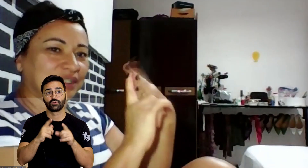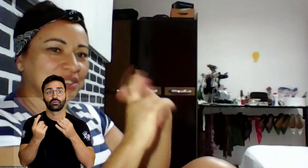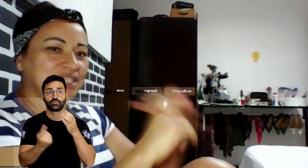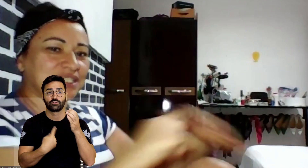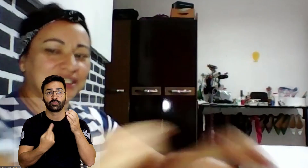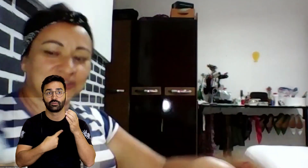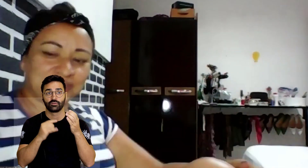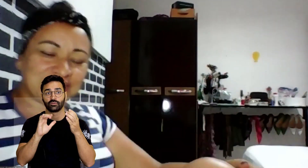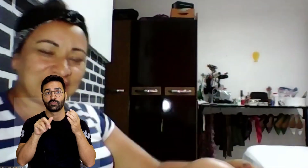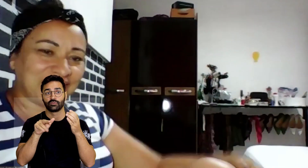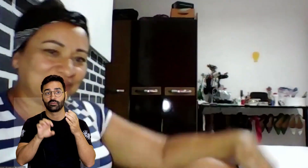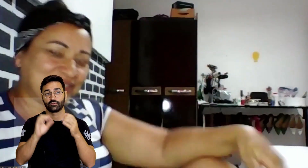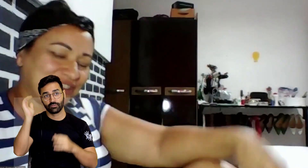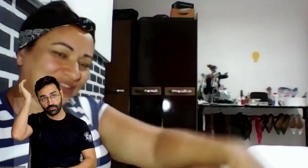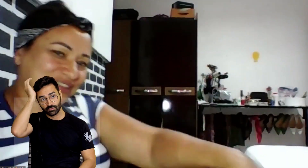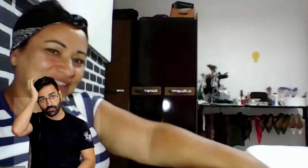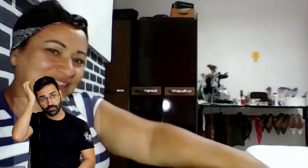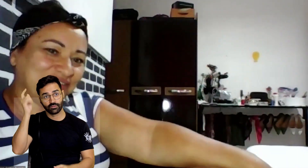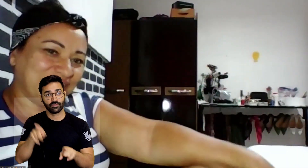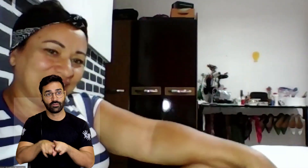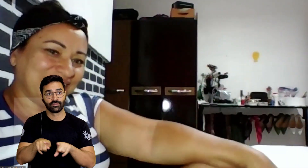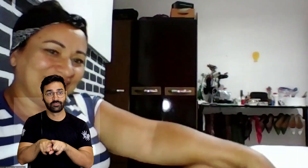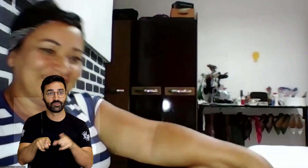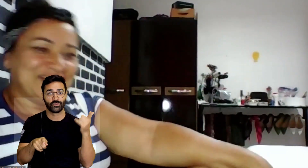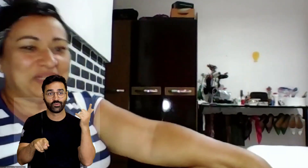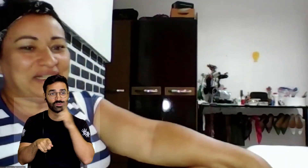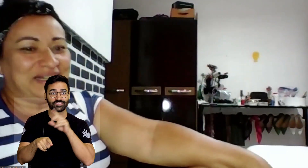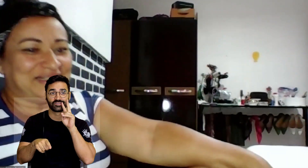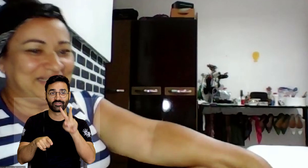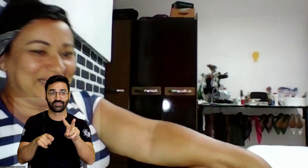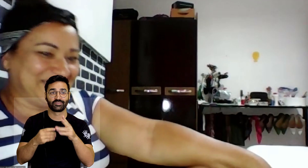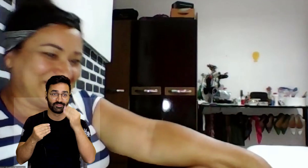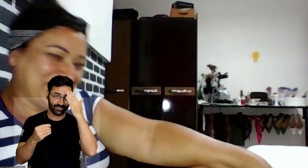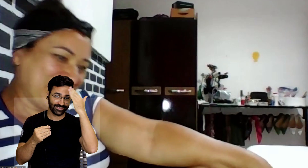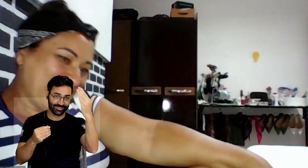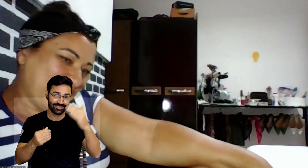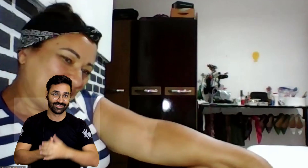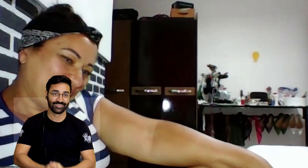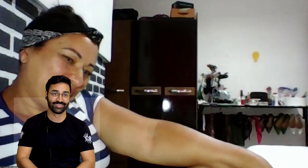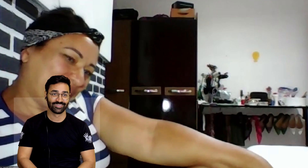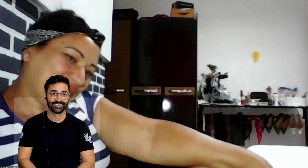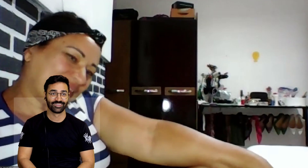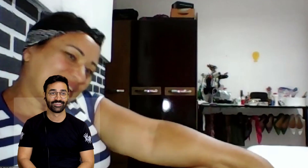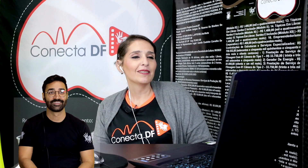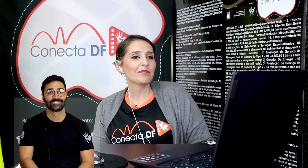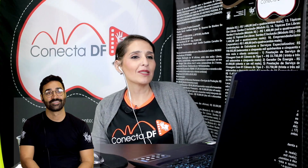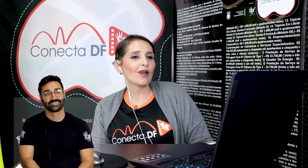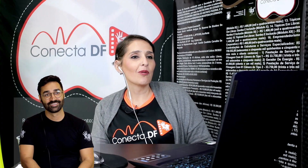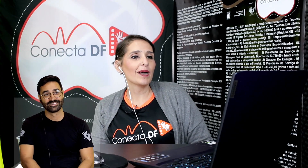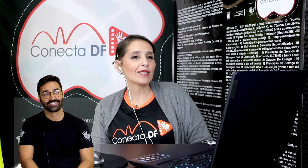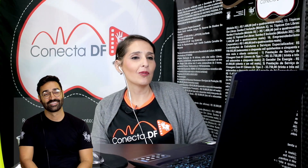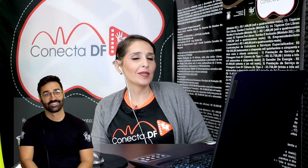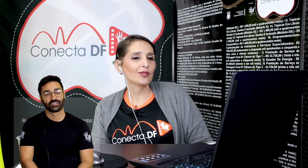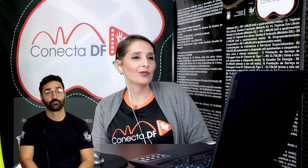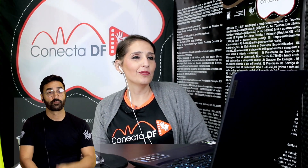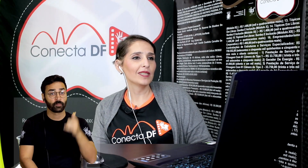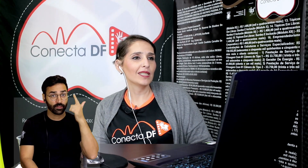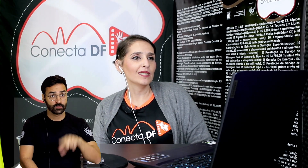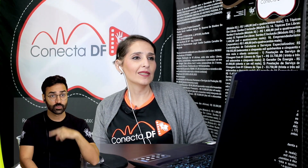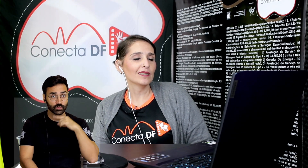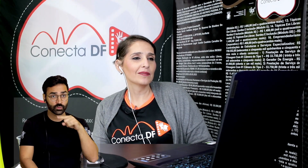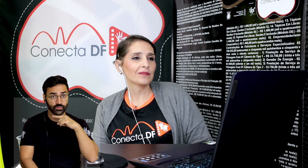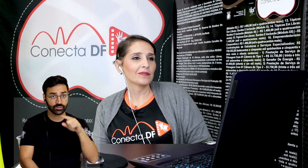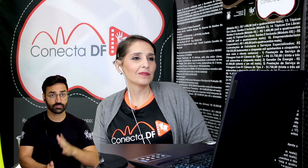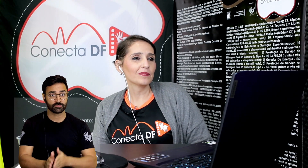creme de leite e leite condensado, que eu não tinha conseguido ver. Obrigada. Olha, por nada. Pessoal, mais alguma